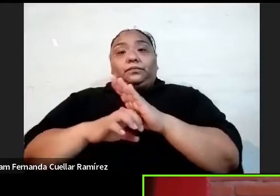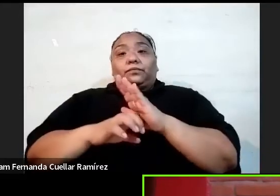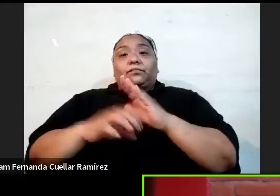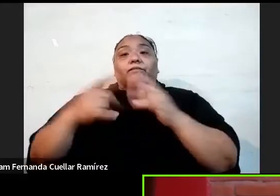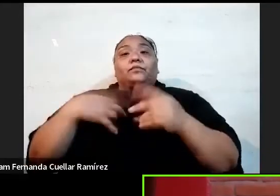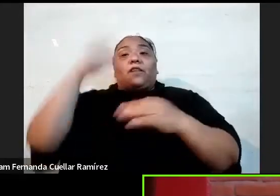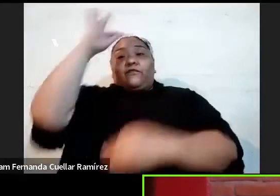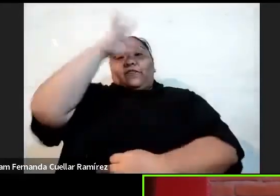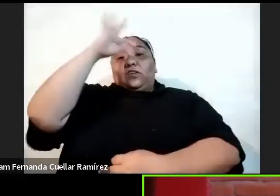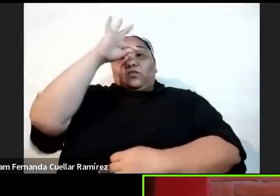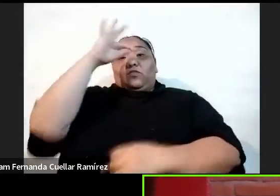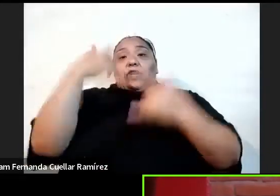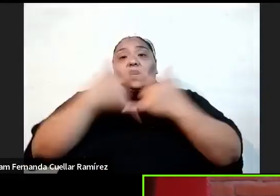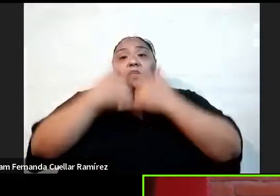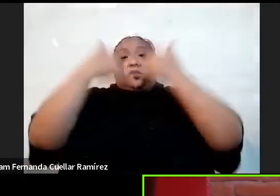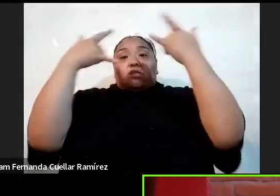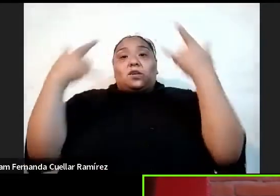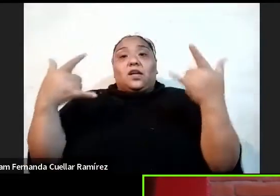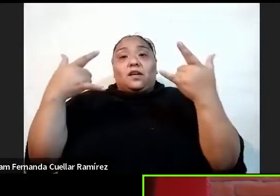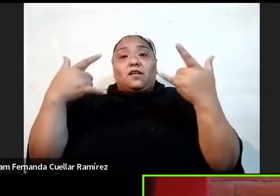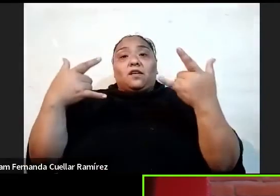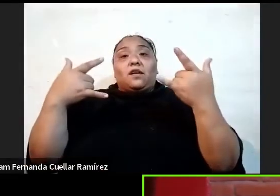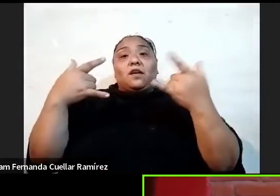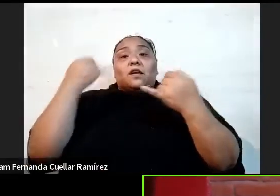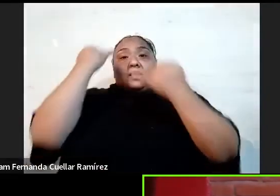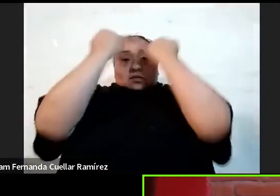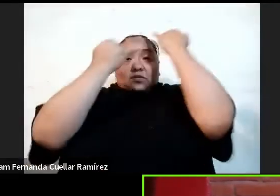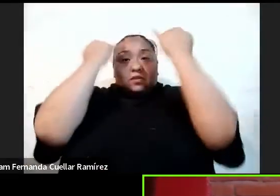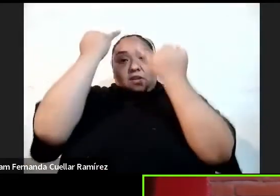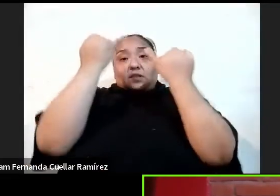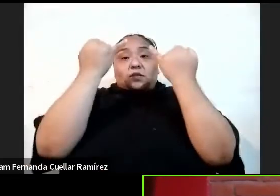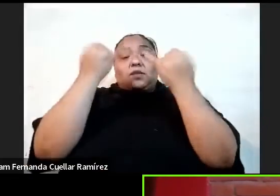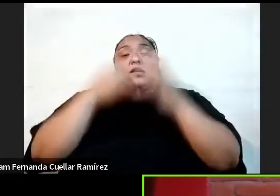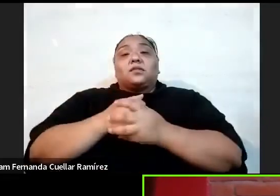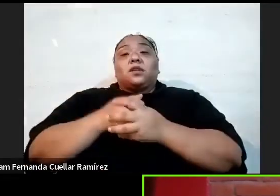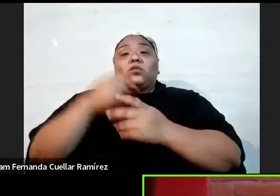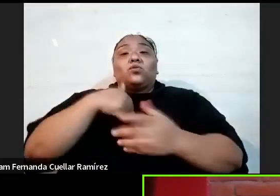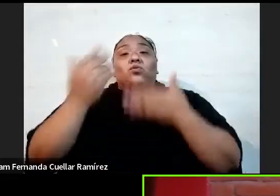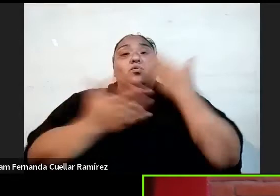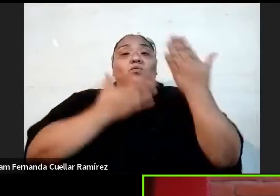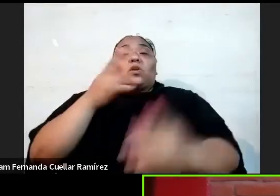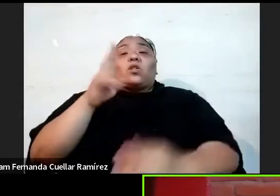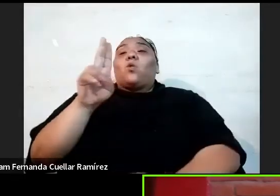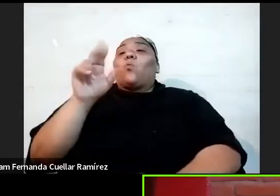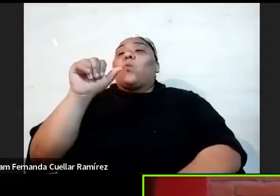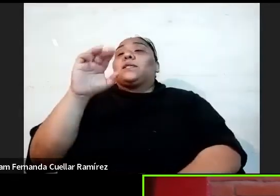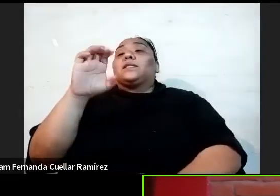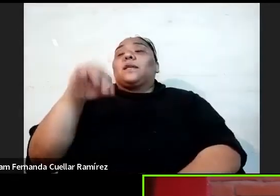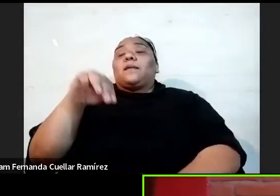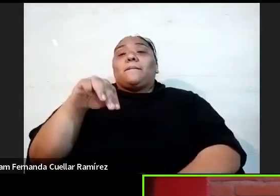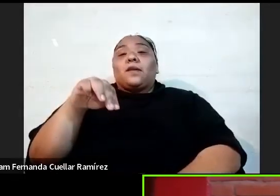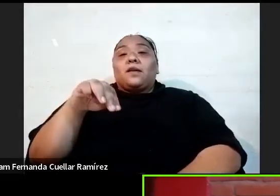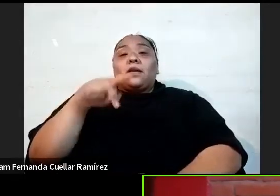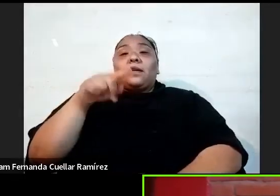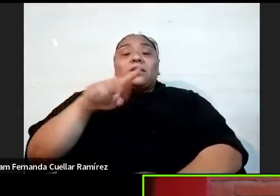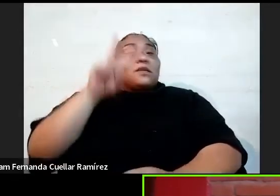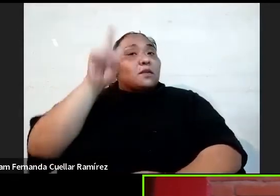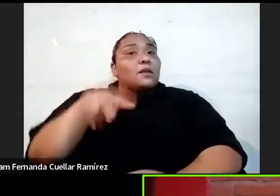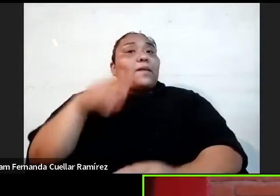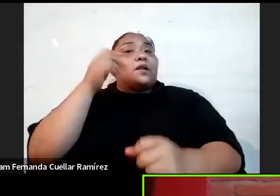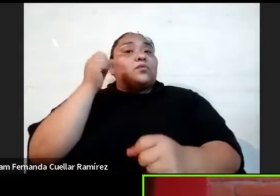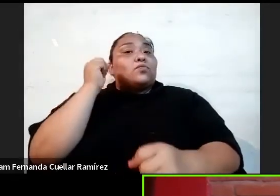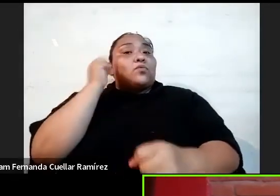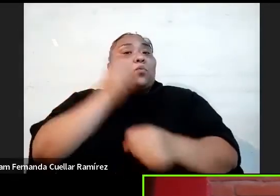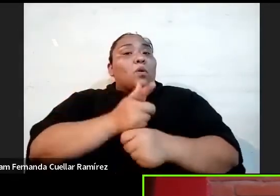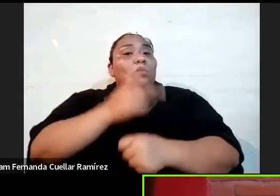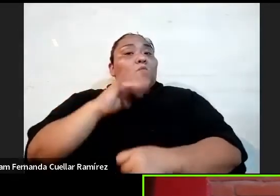ideas lo estoy estudiando ahorita, lo estudio en la UACM. Y ha sido un encuentro muy interesante